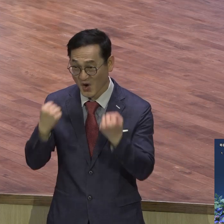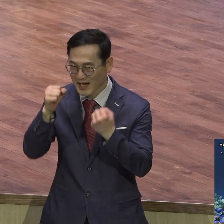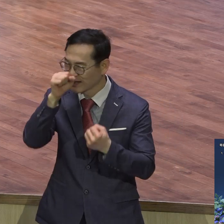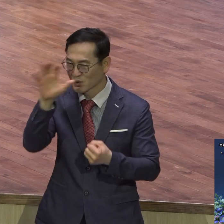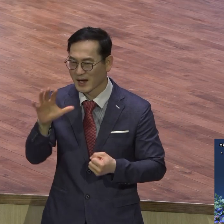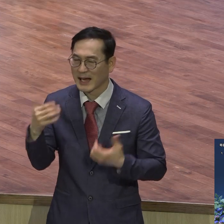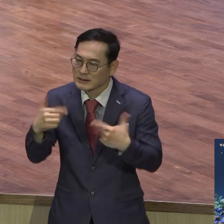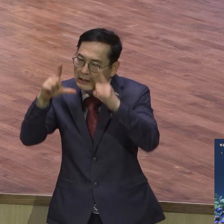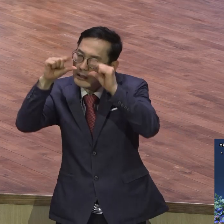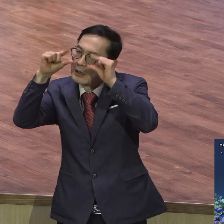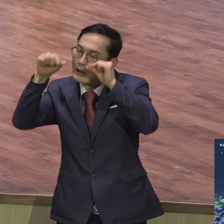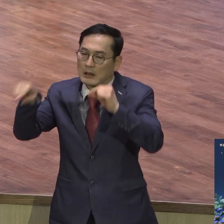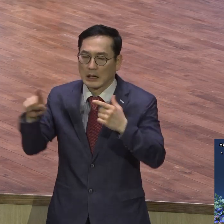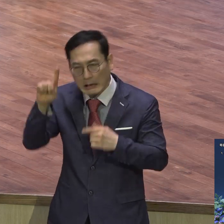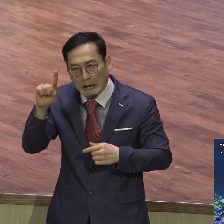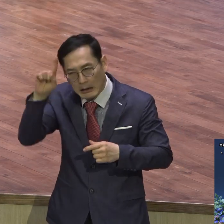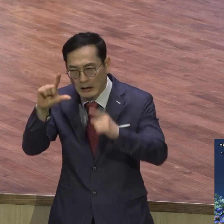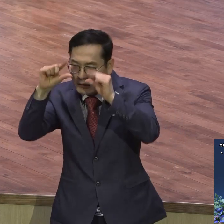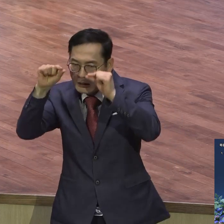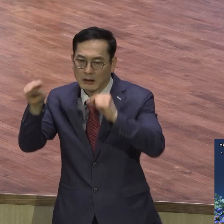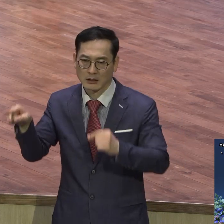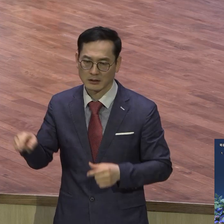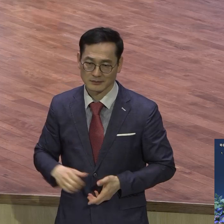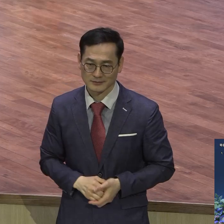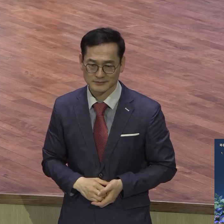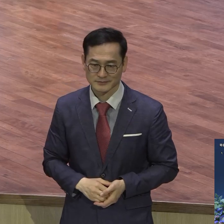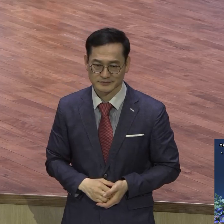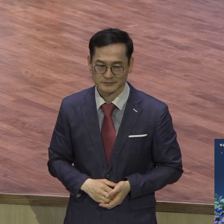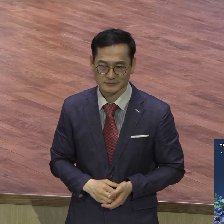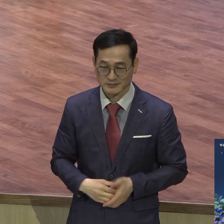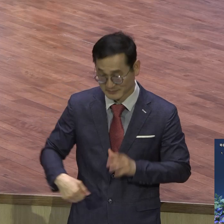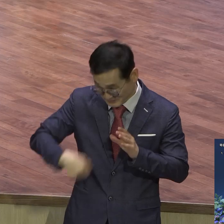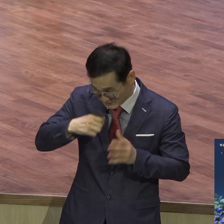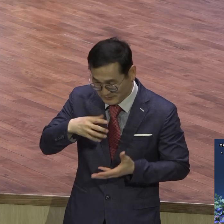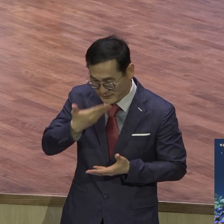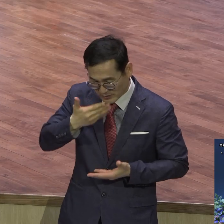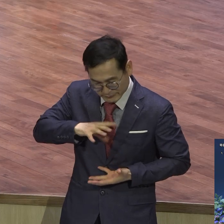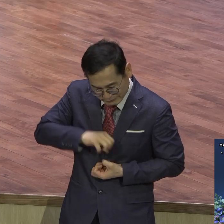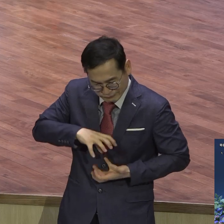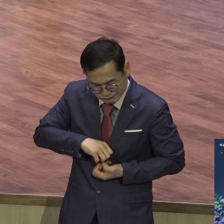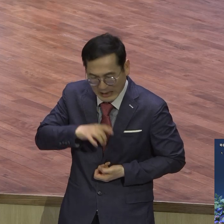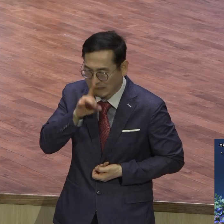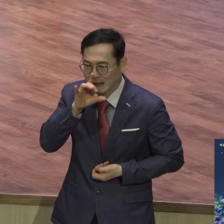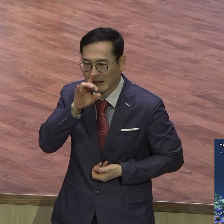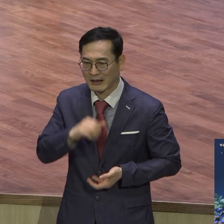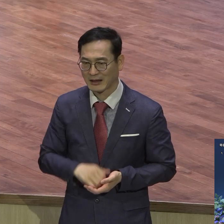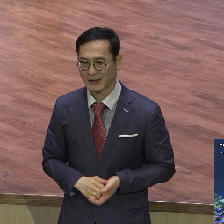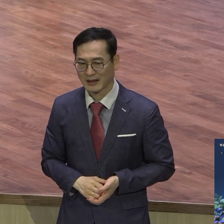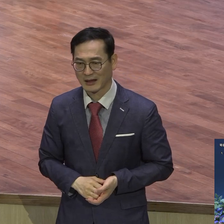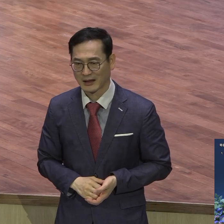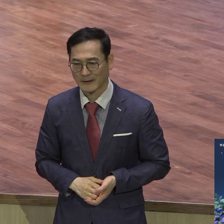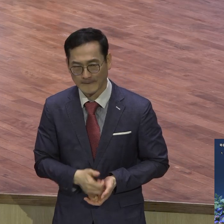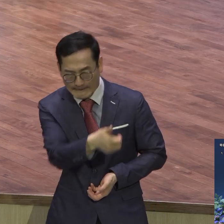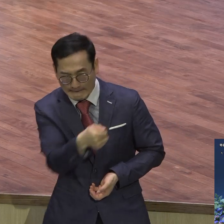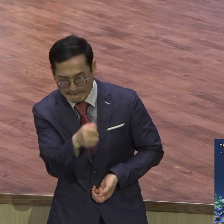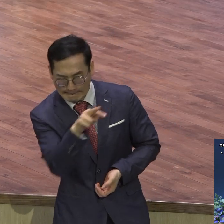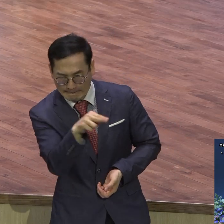잠을 깊이 못 잔다는 얘기예요. 먹은 음식이 소화가 잘 안 된다는 얘기예요. 이런 거 걸리는 사람들.